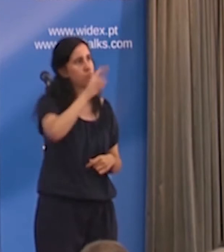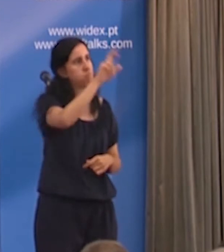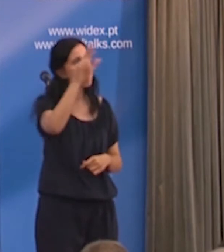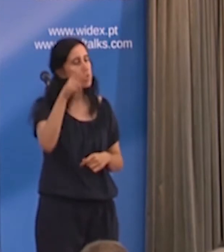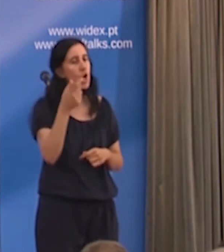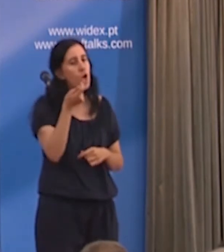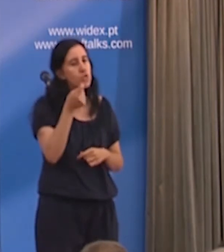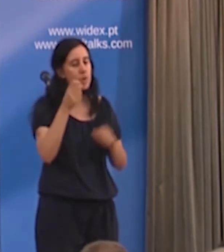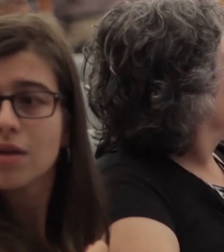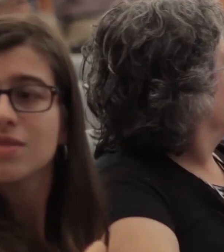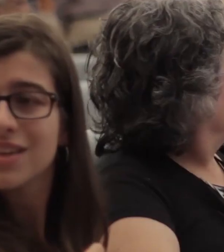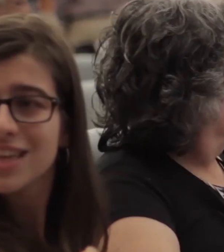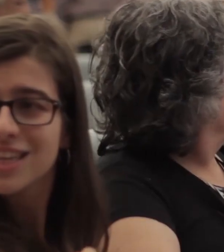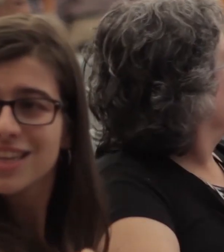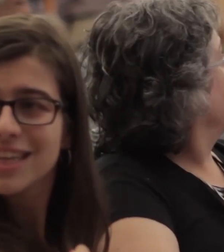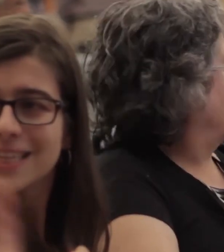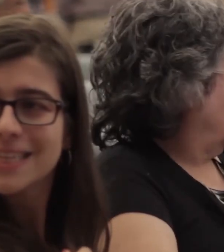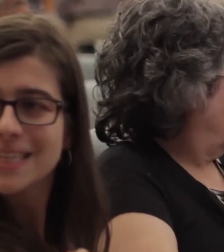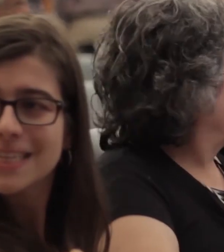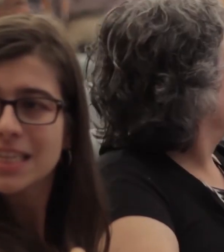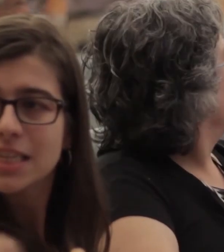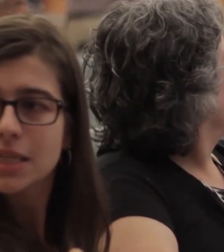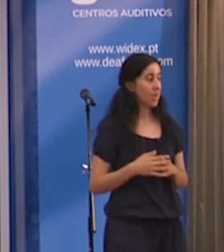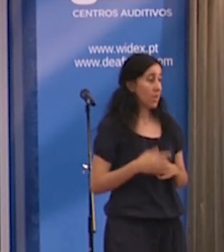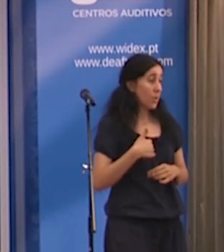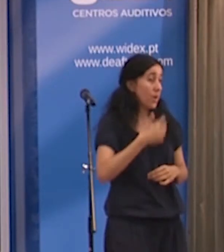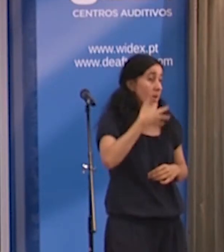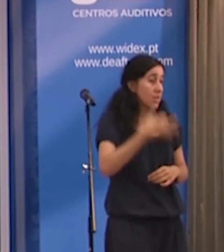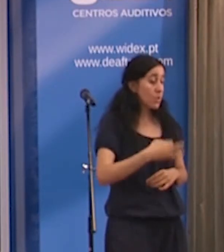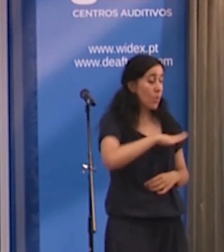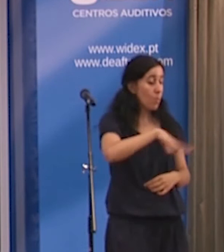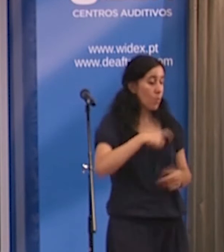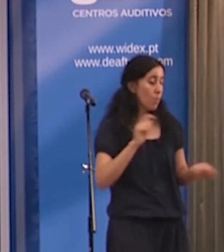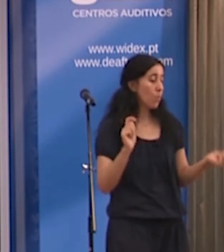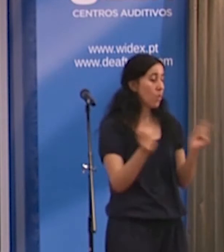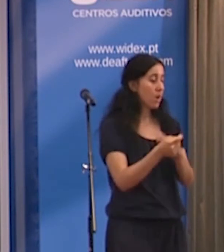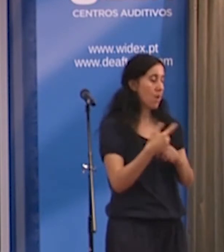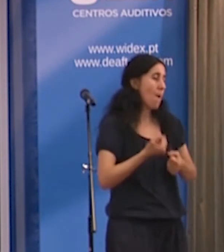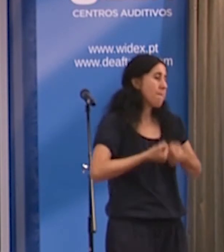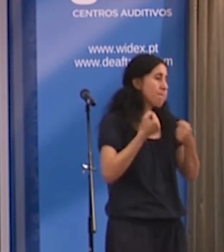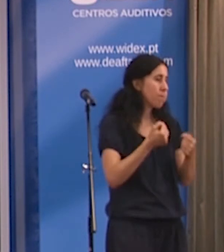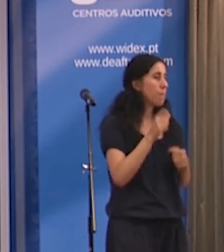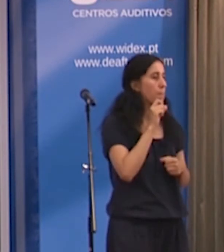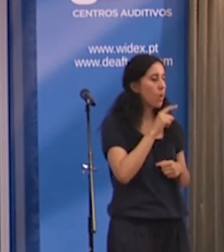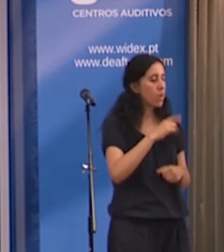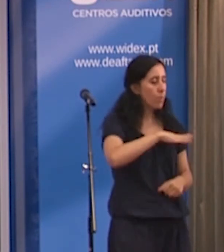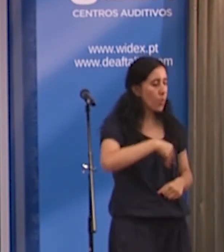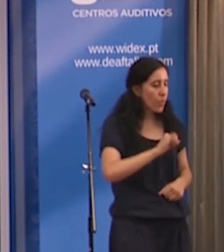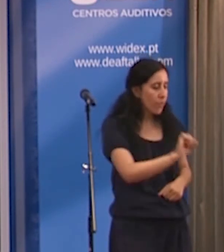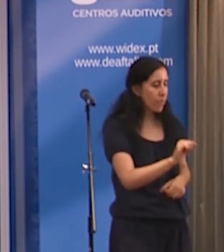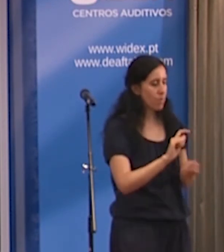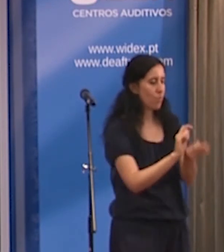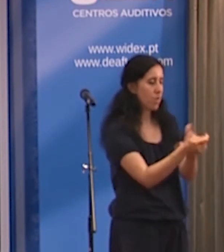um bocadinho a magia da língua gestual. Acredito que nós não podemos mudar o mundo, mas podemos mudar o mundo de alguém. E é